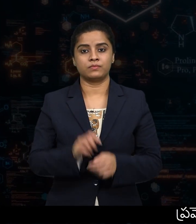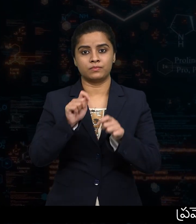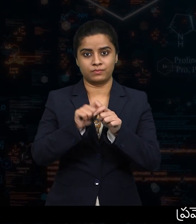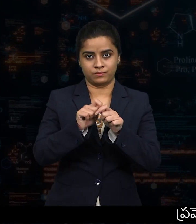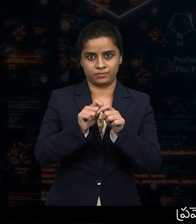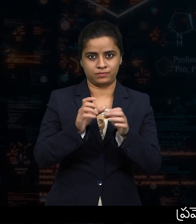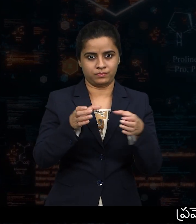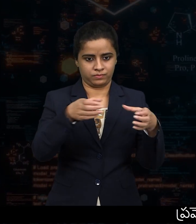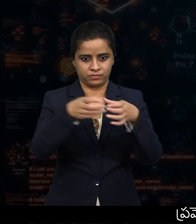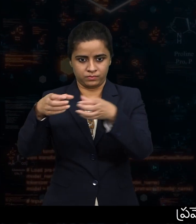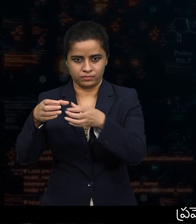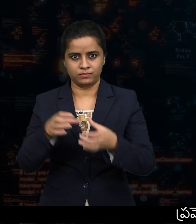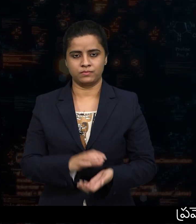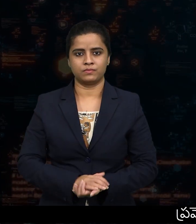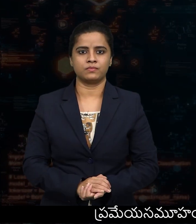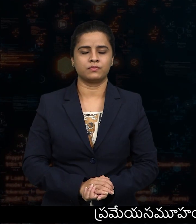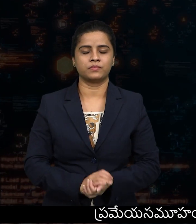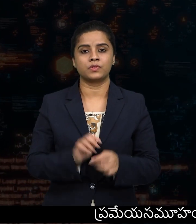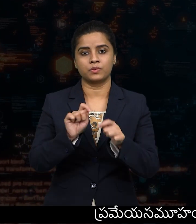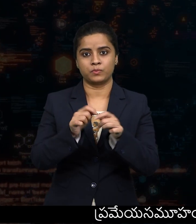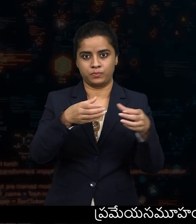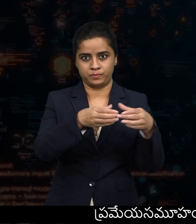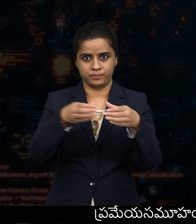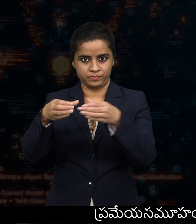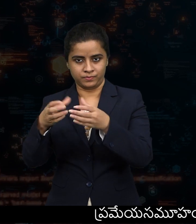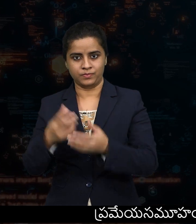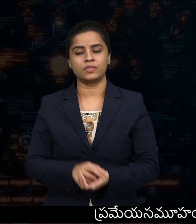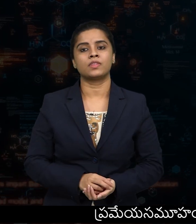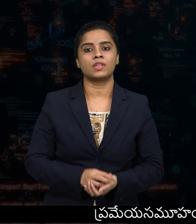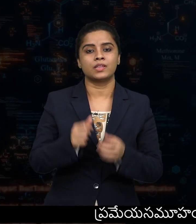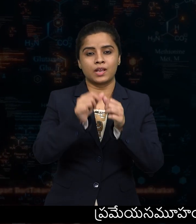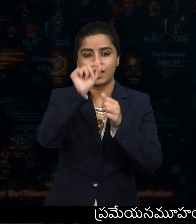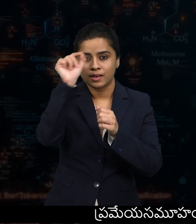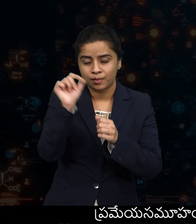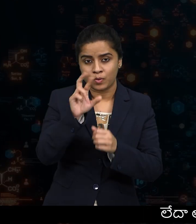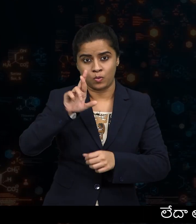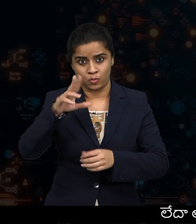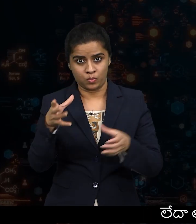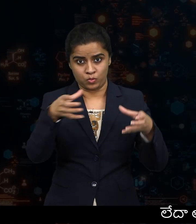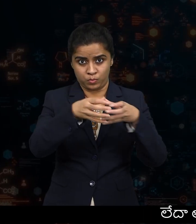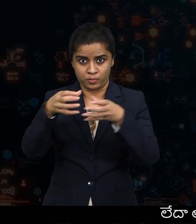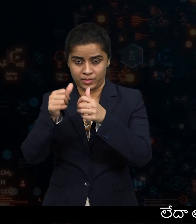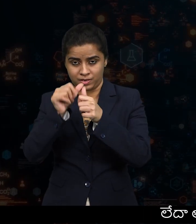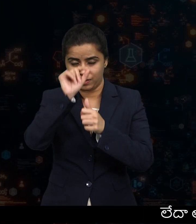ప్రమేయ సమూహాలు. ప్రమేయ సమూహం అనేది ఒక అణువులోని అణువు లేదా అణువుల సమూహం.